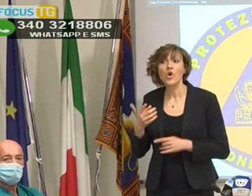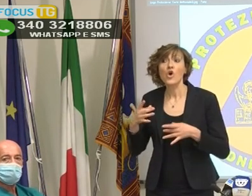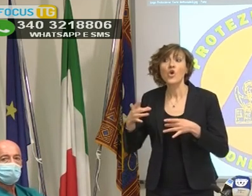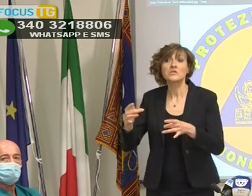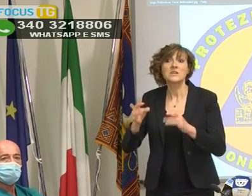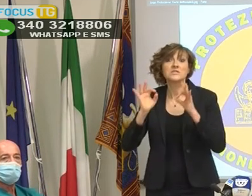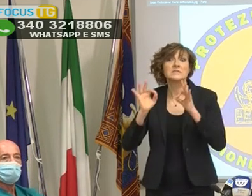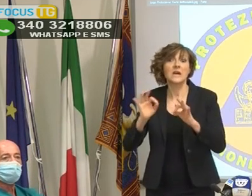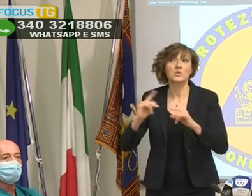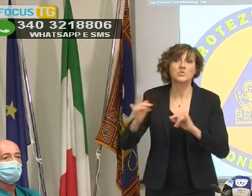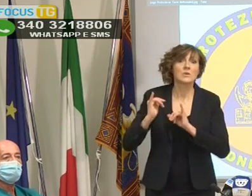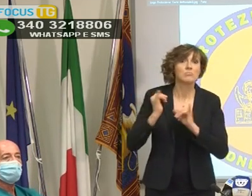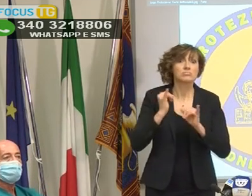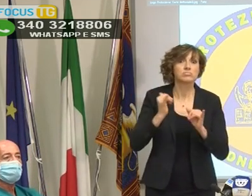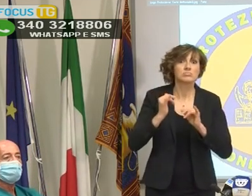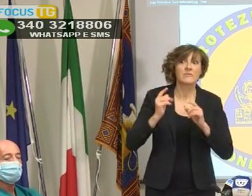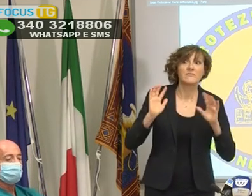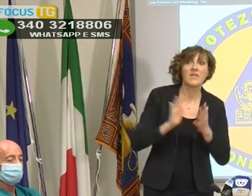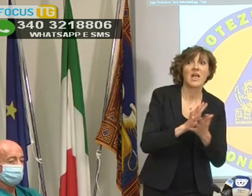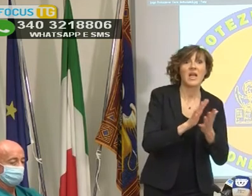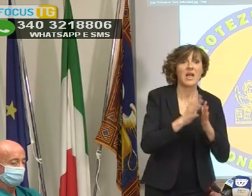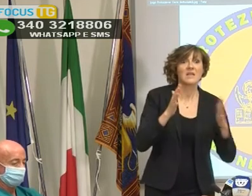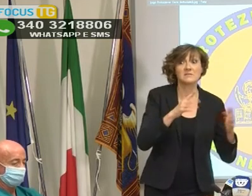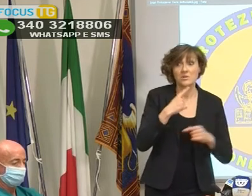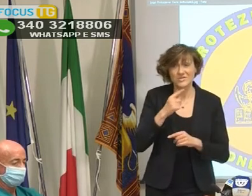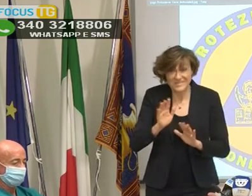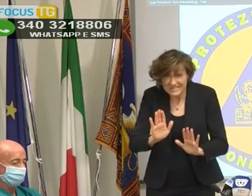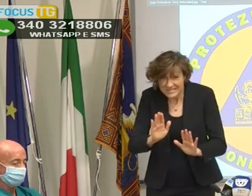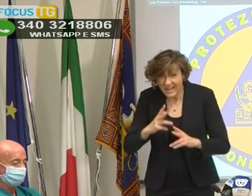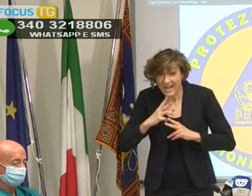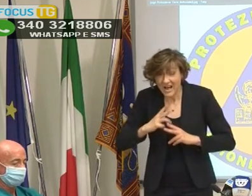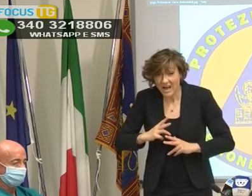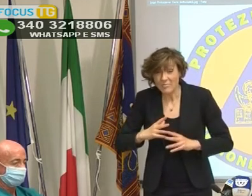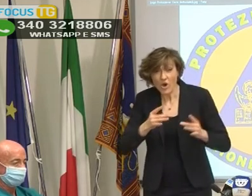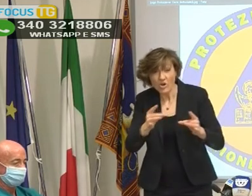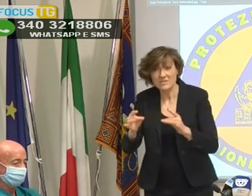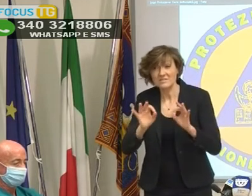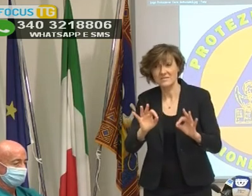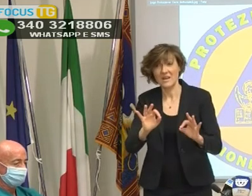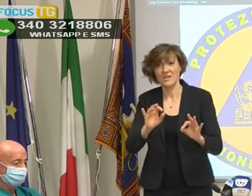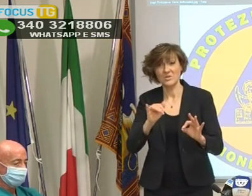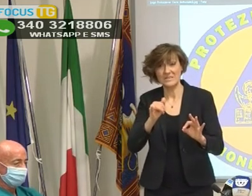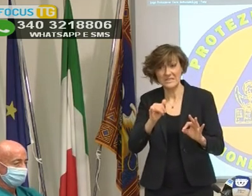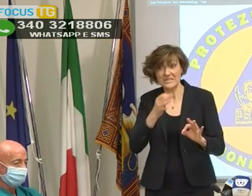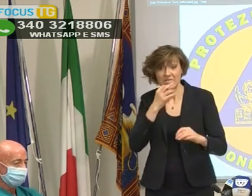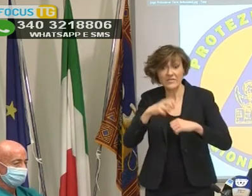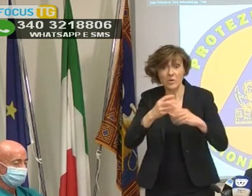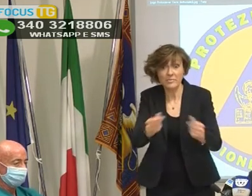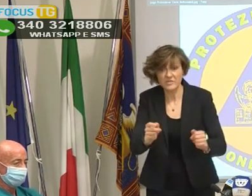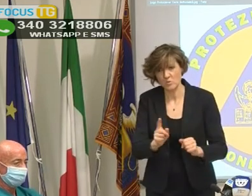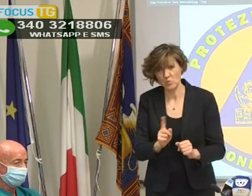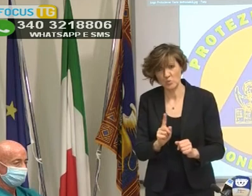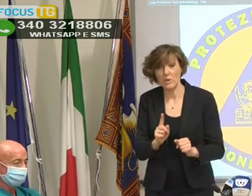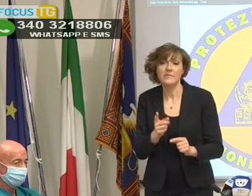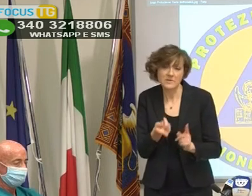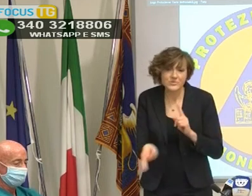far festa, non so quanto tempo fa fu, e io dissi guardate calma, contagi zero ce li avremo quando non avremo più virus, tanto è vero che il